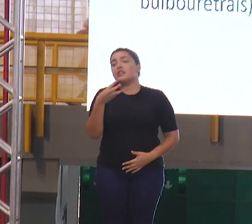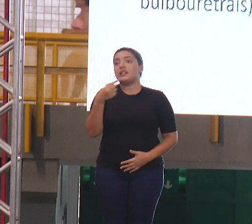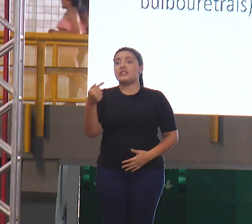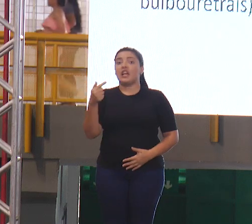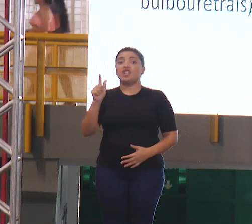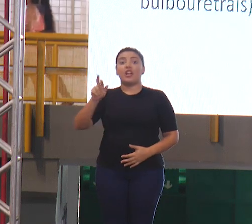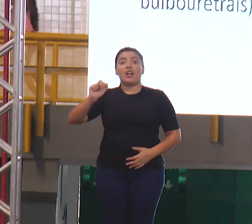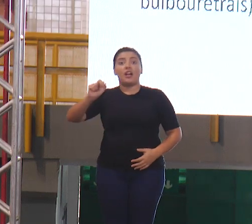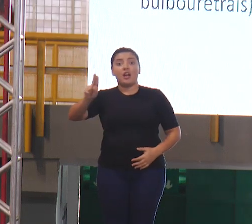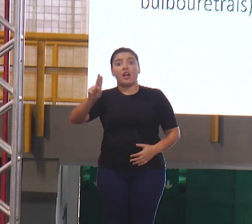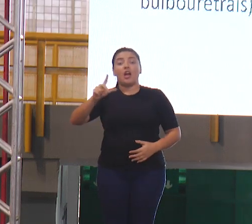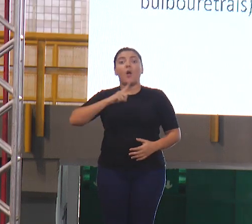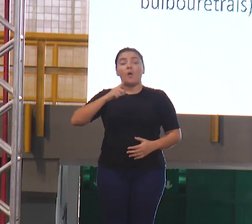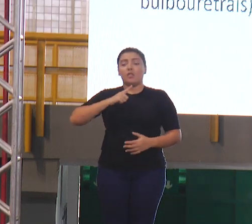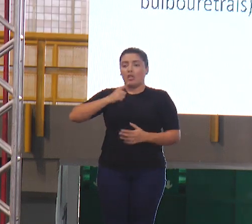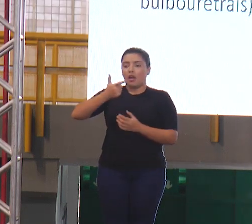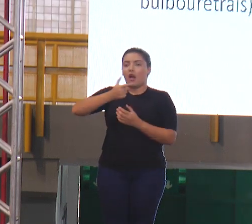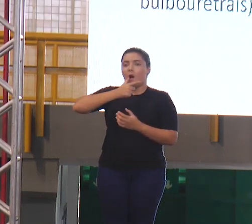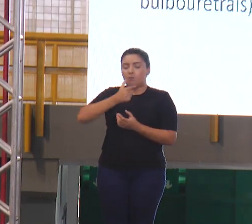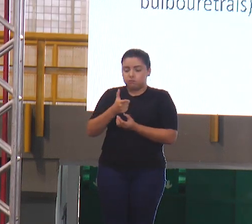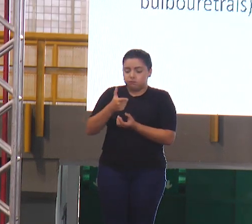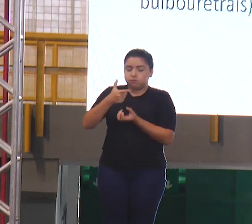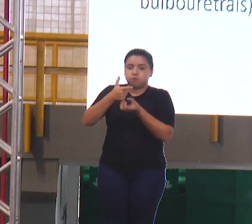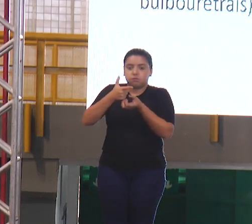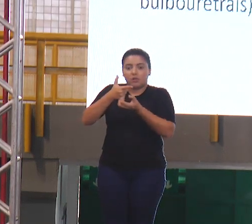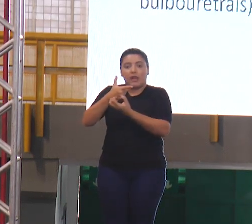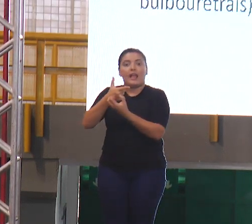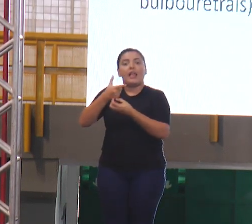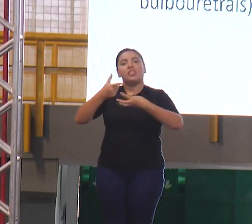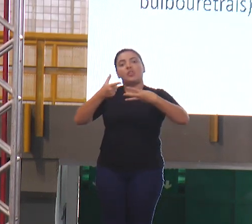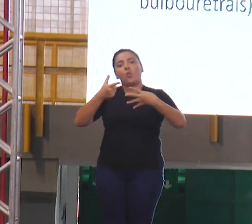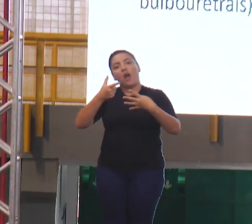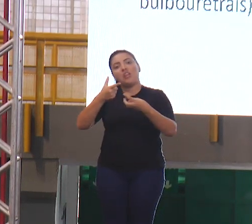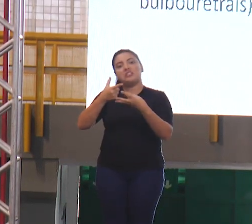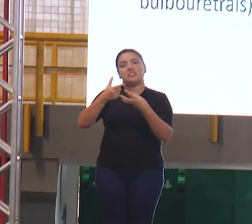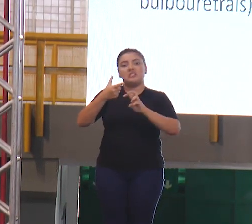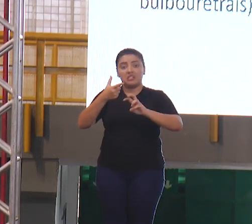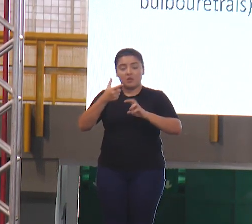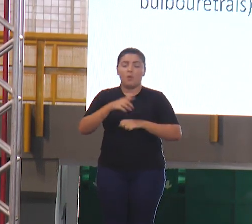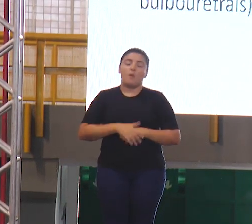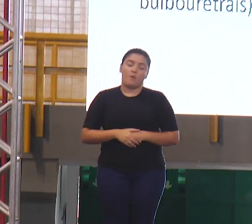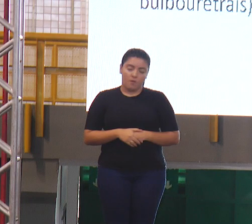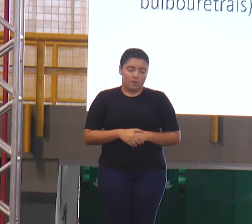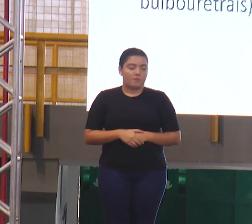graus, lá vai trabalhar em torno de 34, 35 graus. Ok?